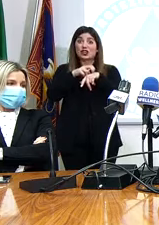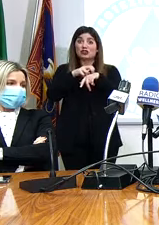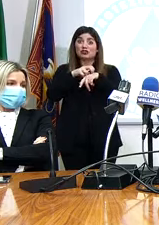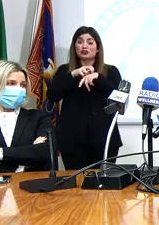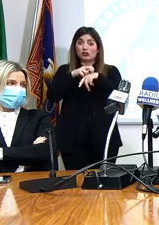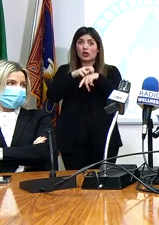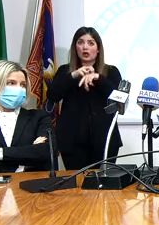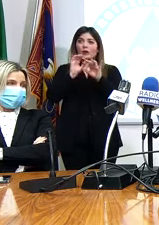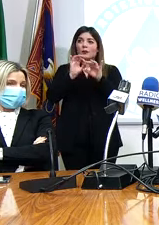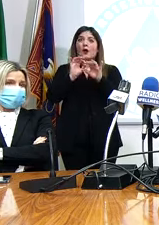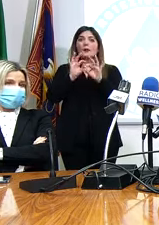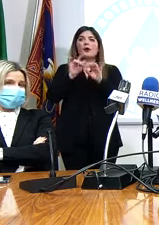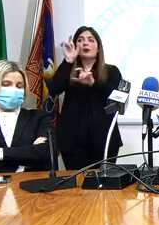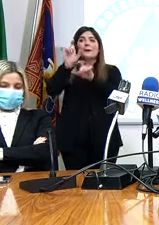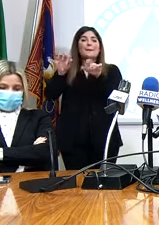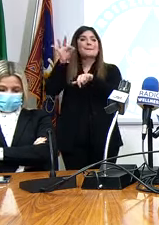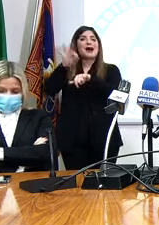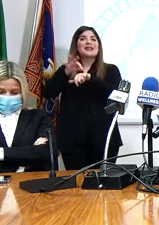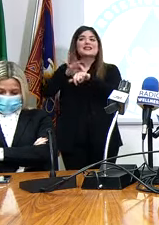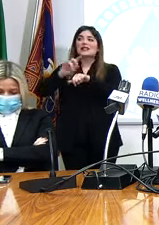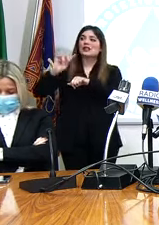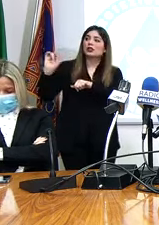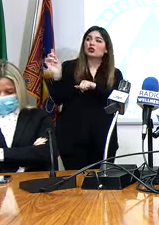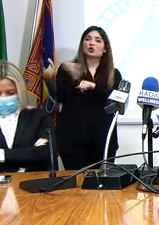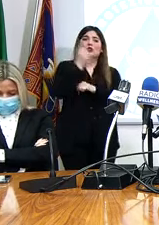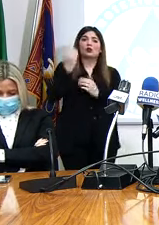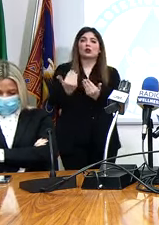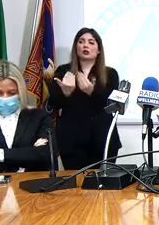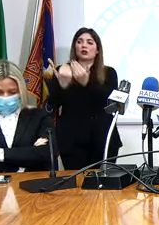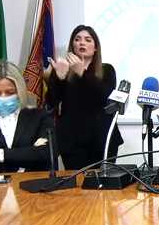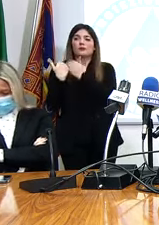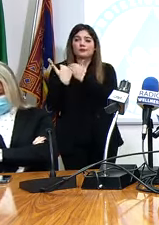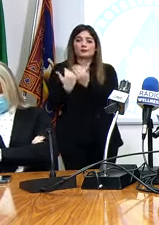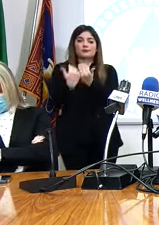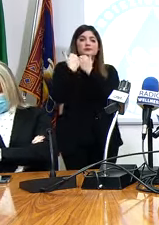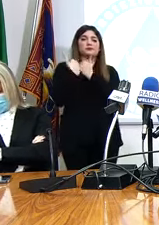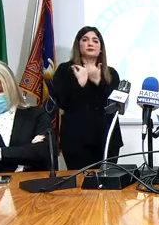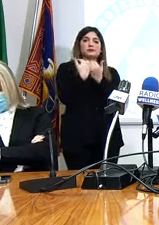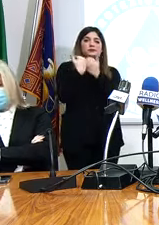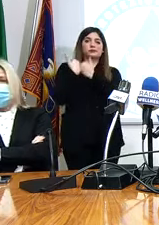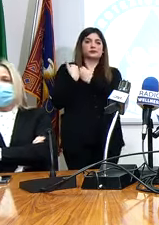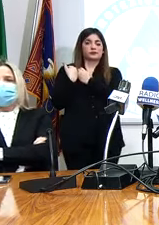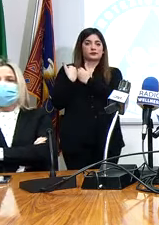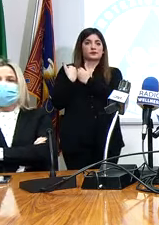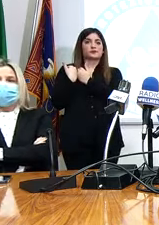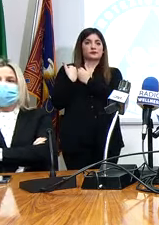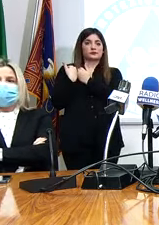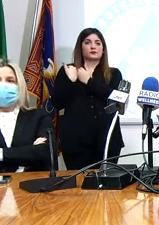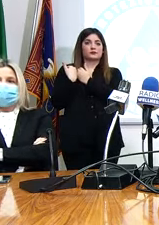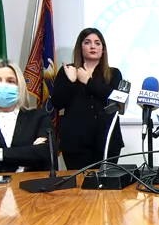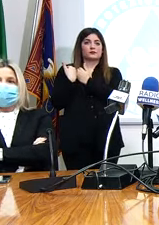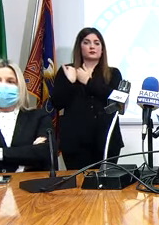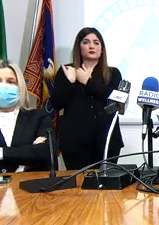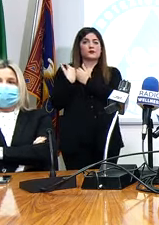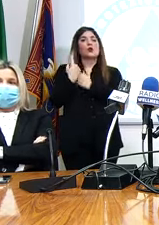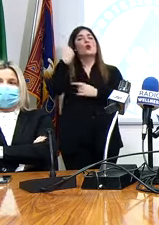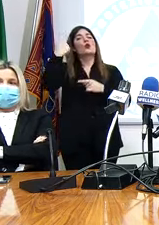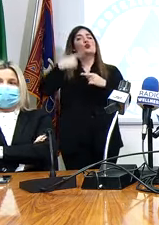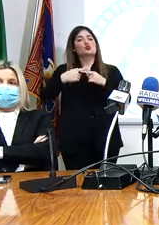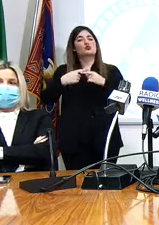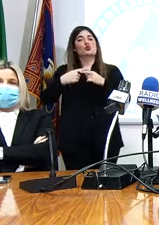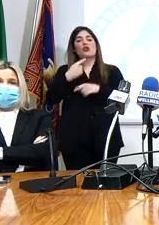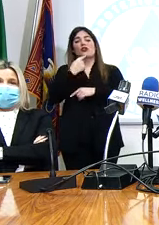questo va ricordato, con non poche difficoltà. Perché un giorno c'è stata una domanda, ho detto, ma Veneto è come Bergamo? No, noi abbiamo preso in